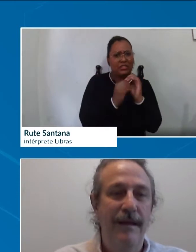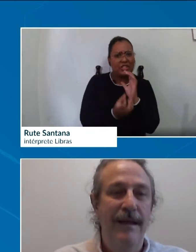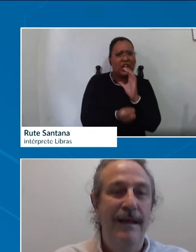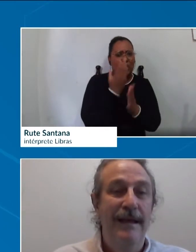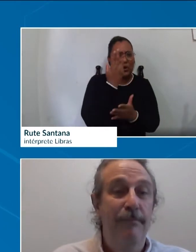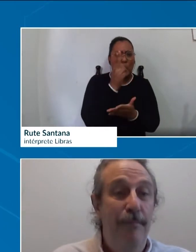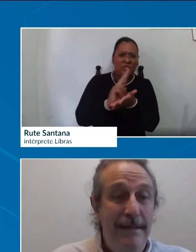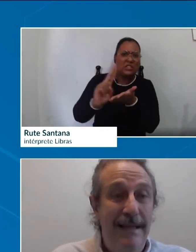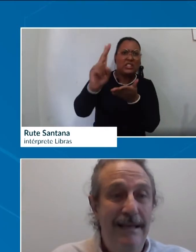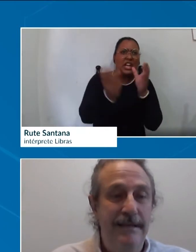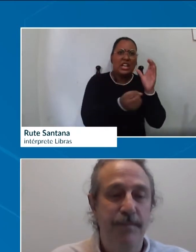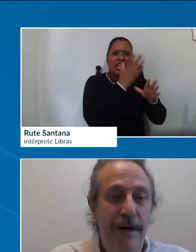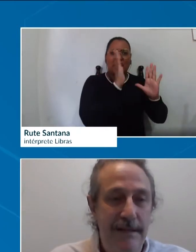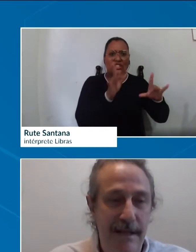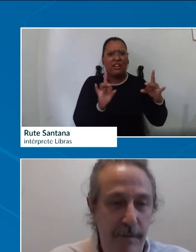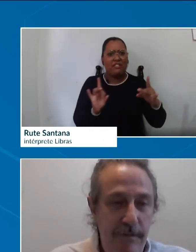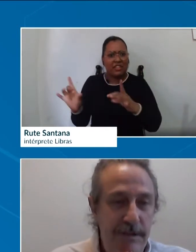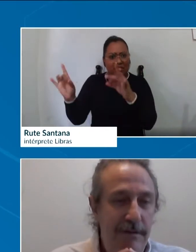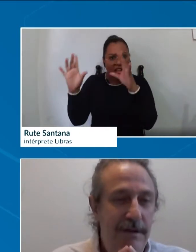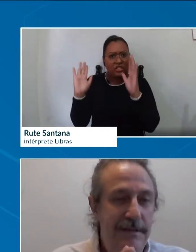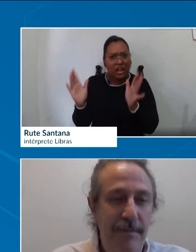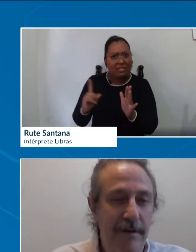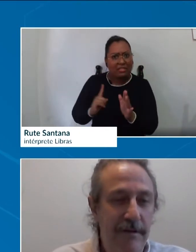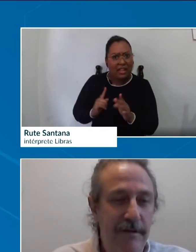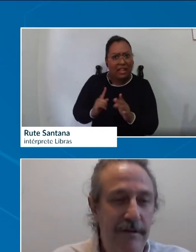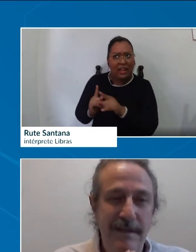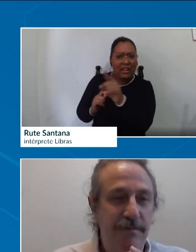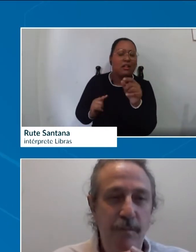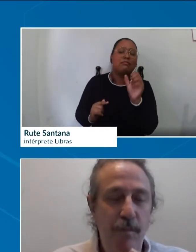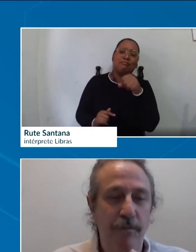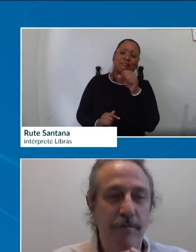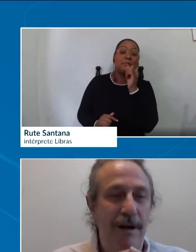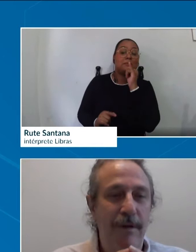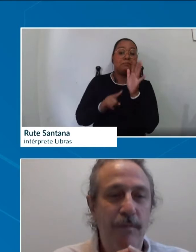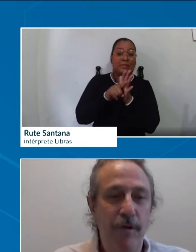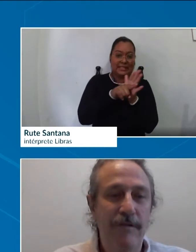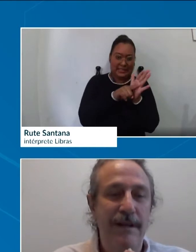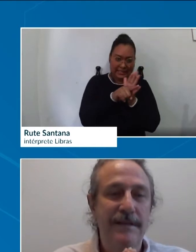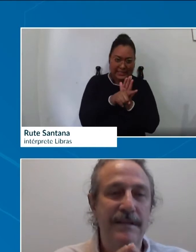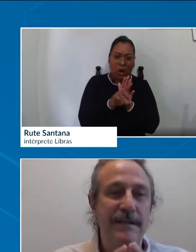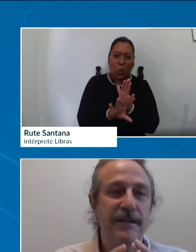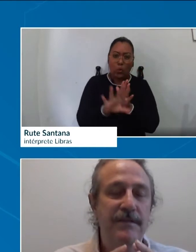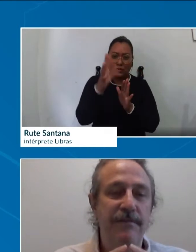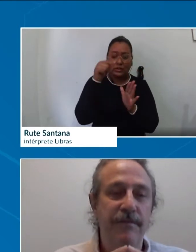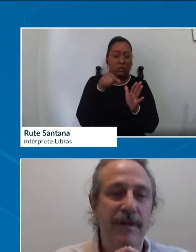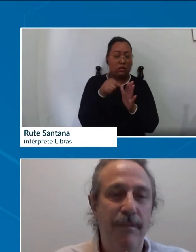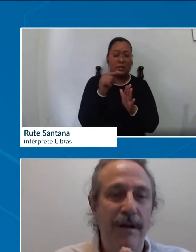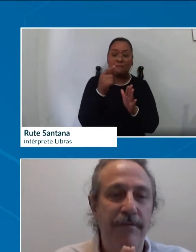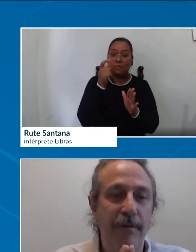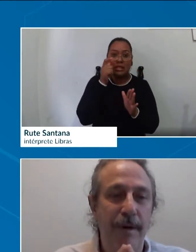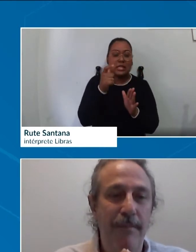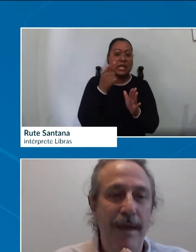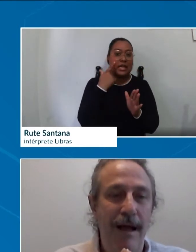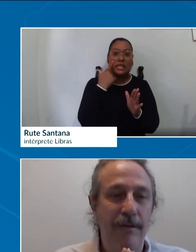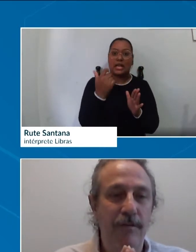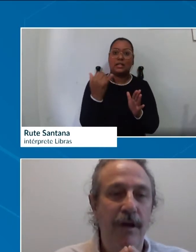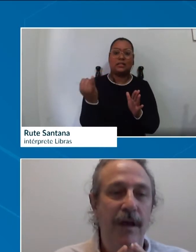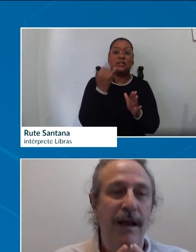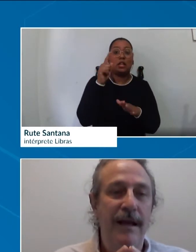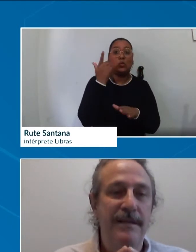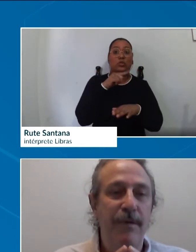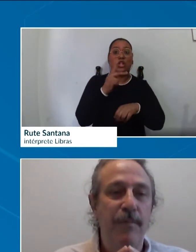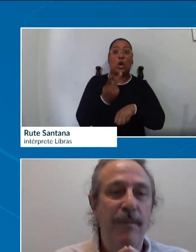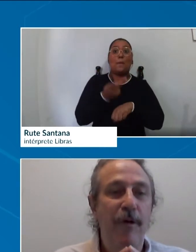partir de resíduos? Pesquisas, por exemplo, eu vou te dar um exemplo que foi um trabalho muito interessante, inclusive foi um trabalho que foi